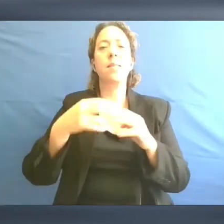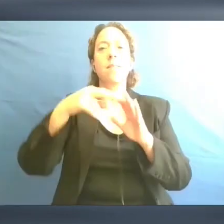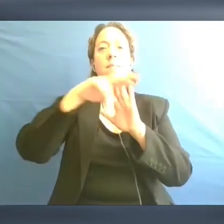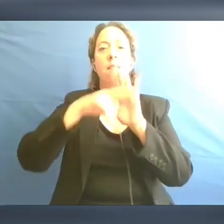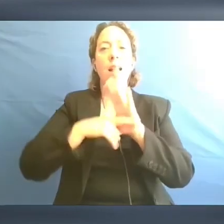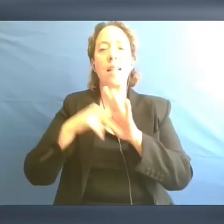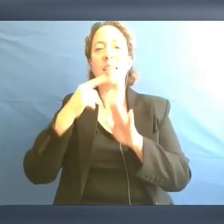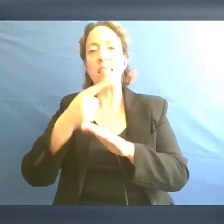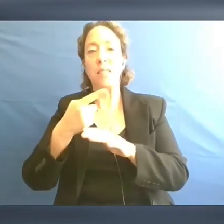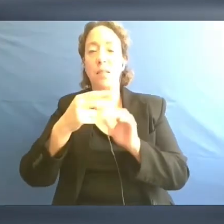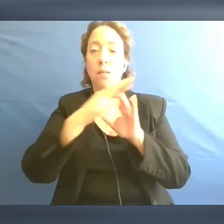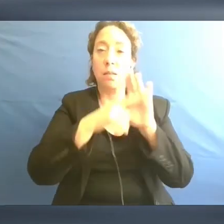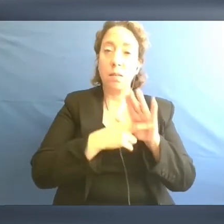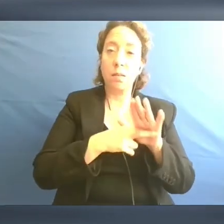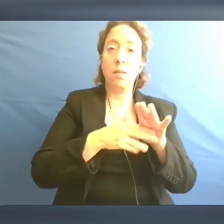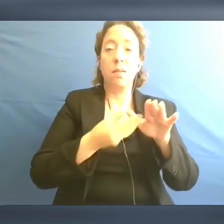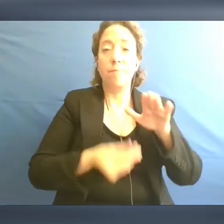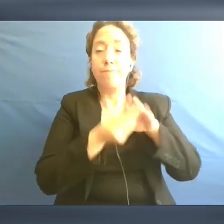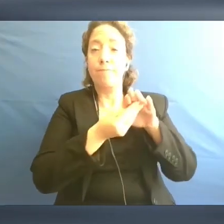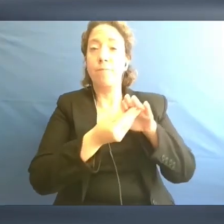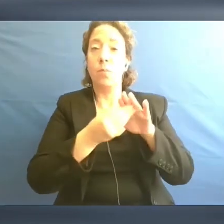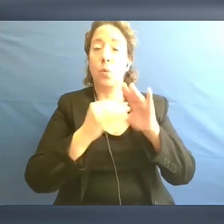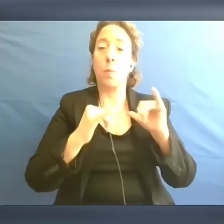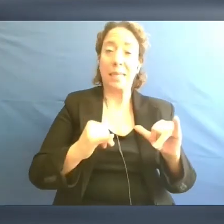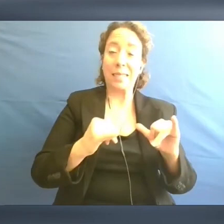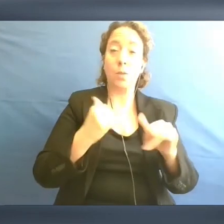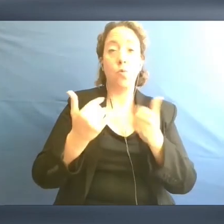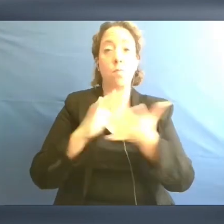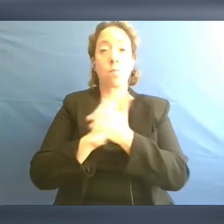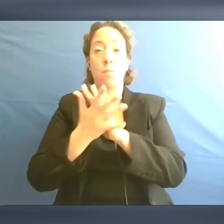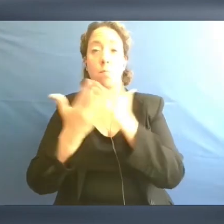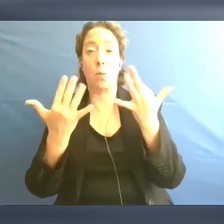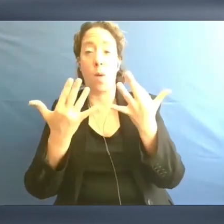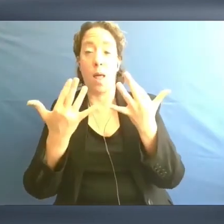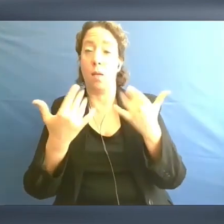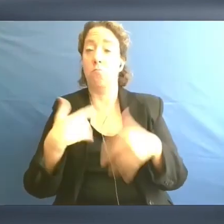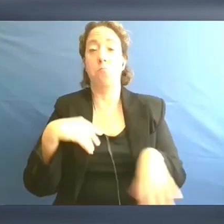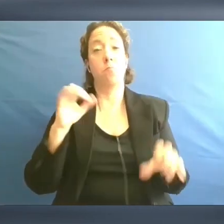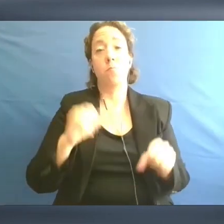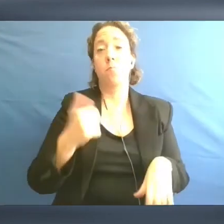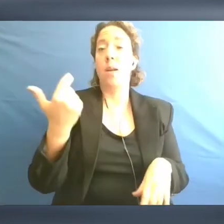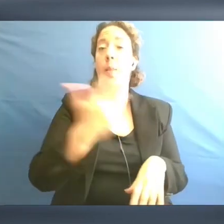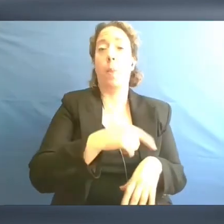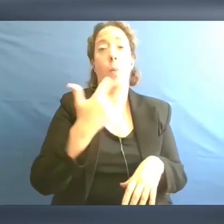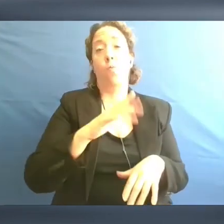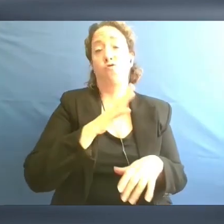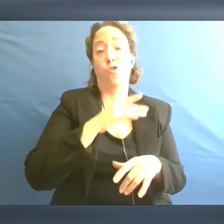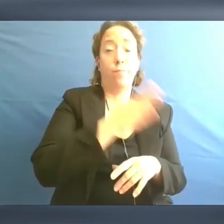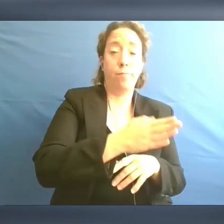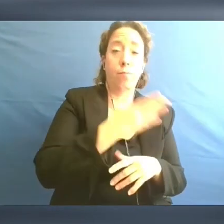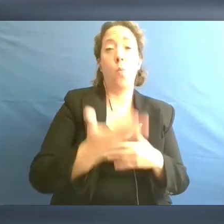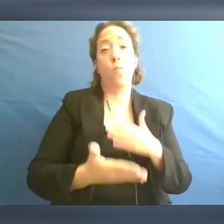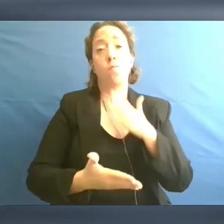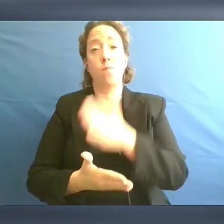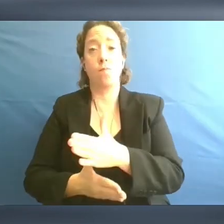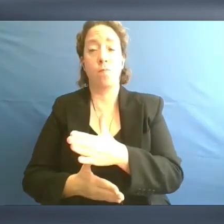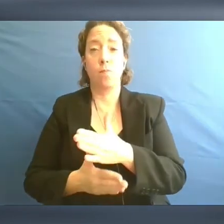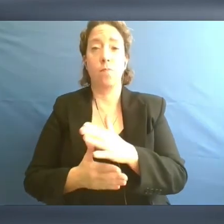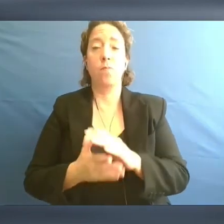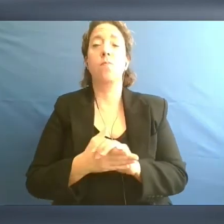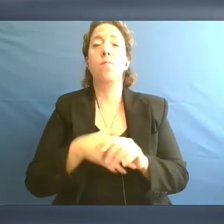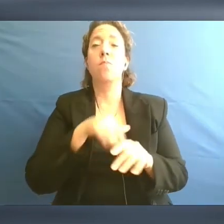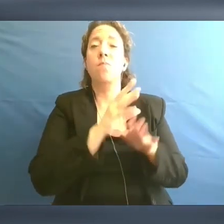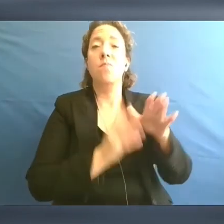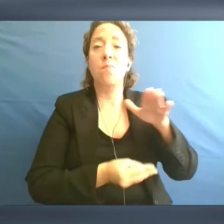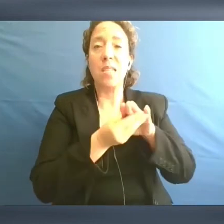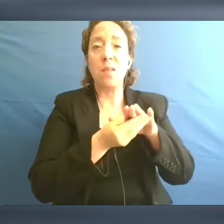doit être manuelle ou automatique. Donc on a des implémentations automatiques, on a des implémentations manuelles. On a vu des implémentations, un